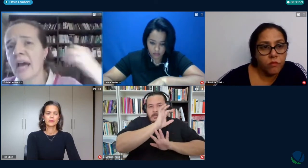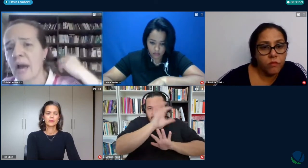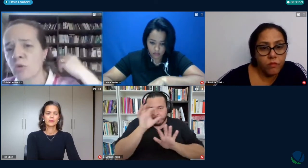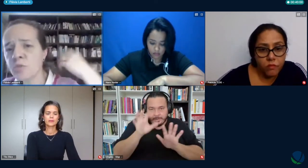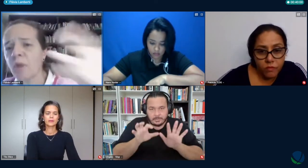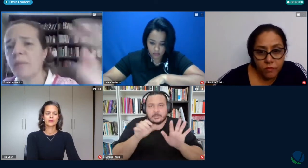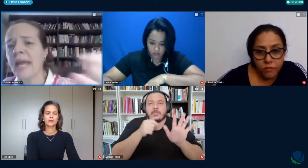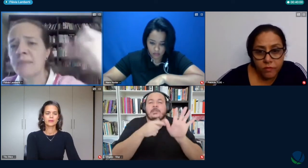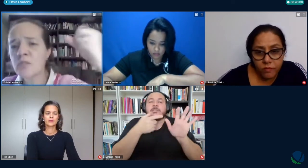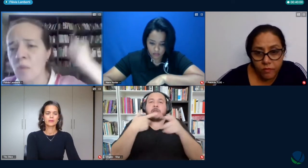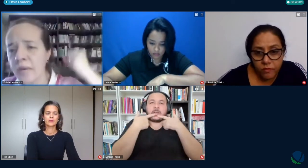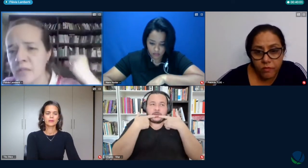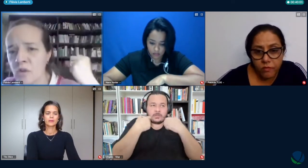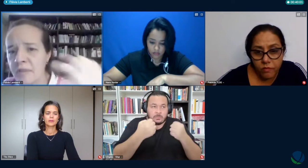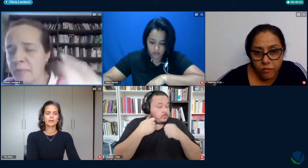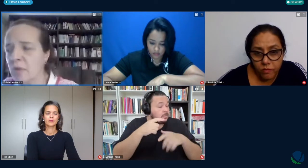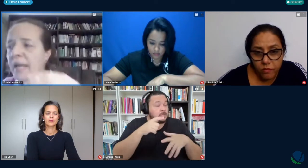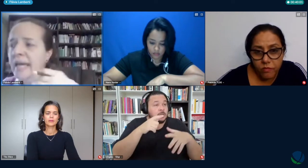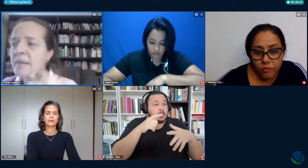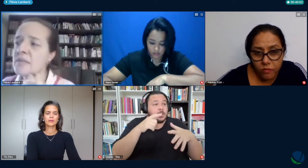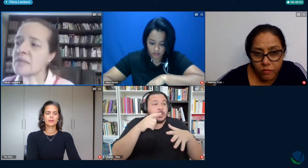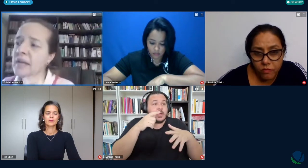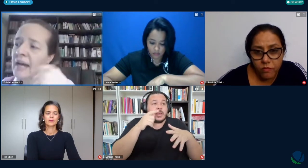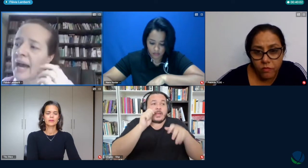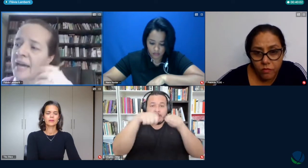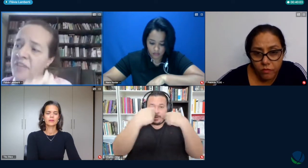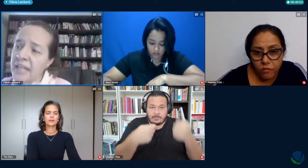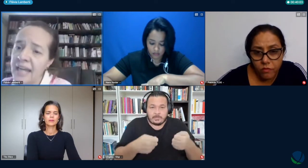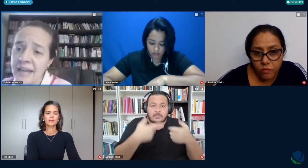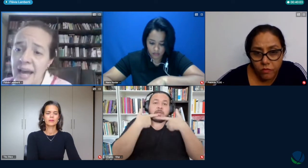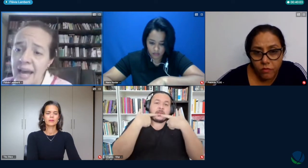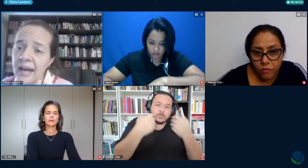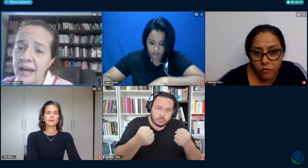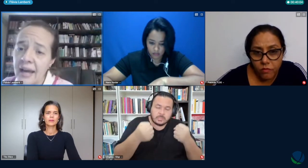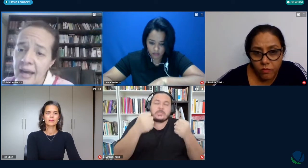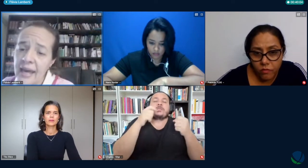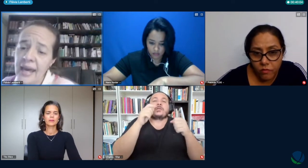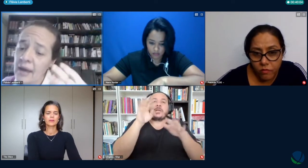textuais, os problemas, como resolver problemas, aí viria